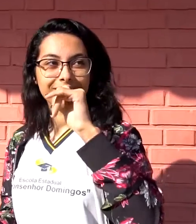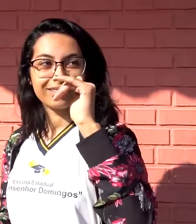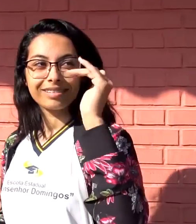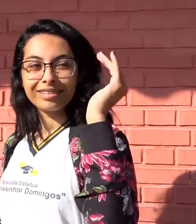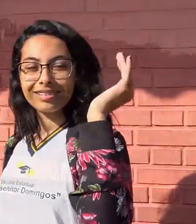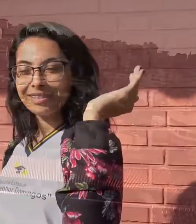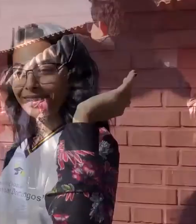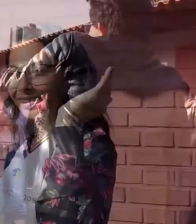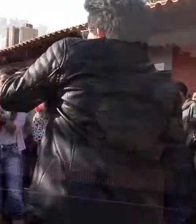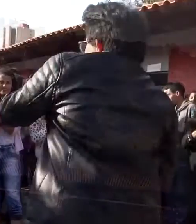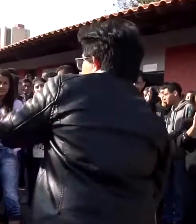let's